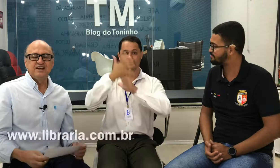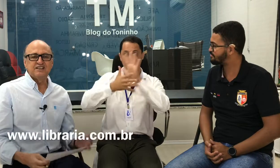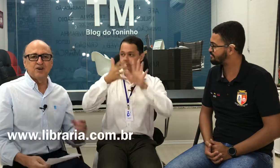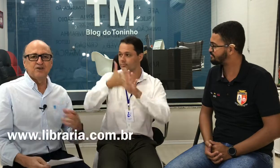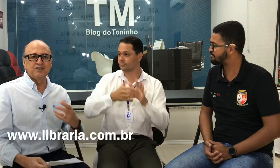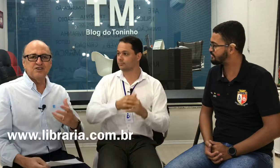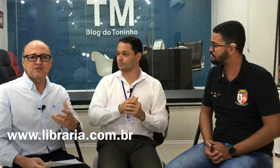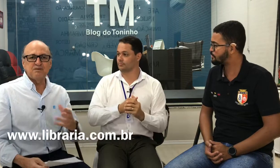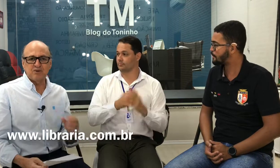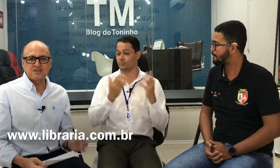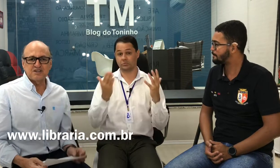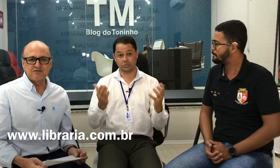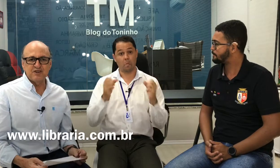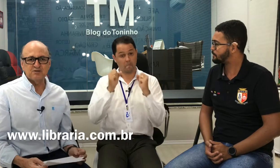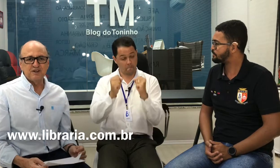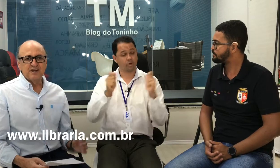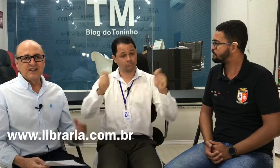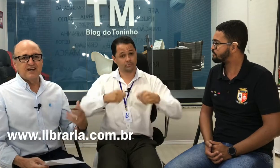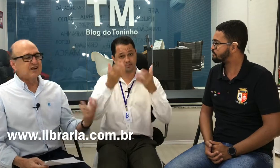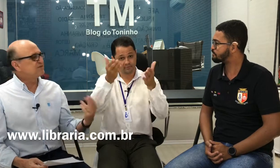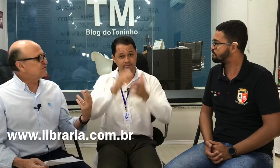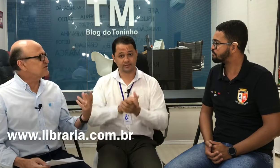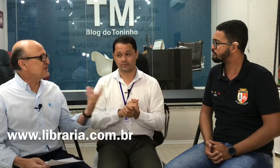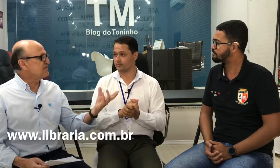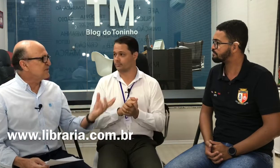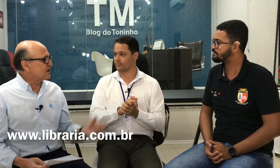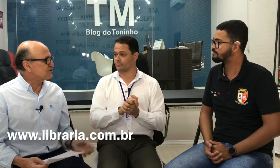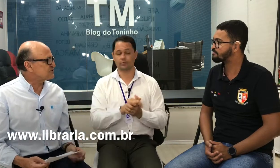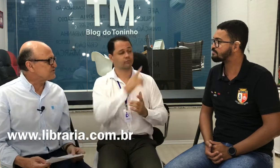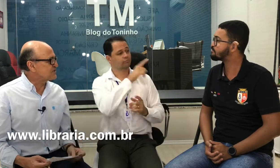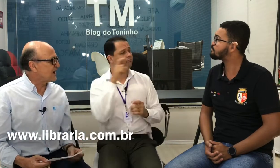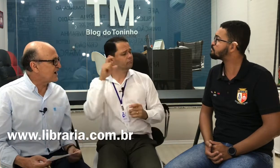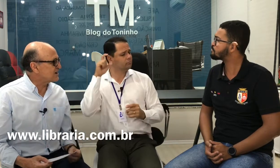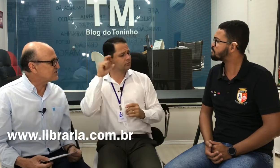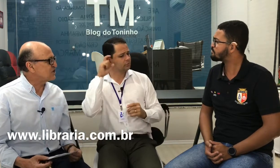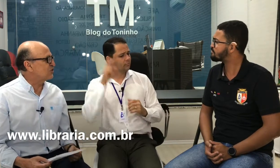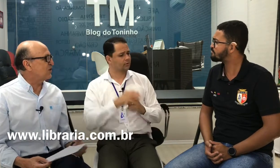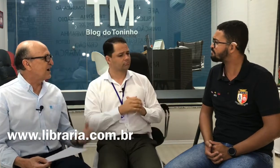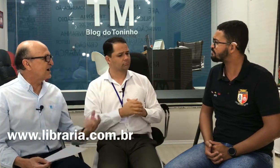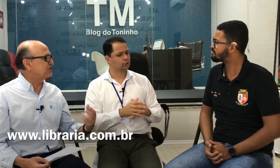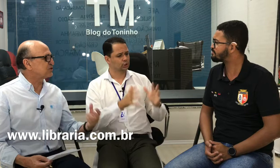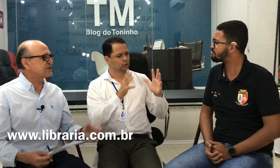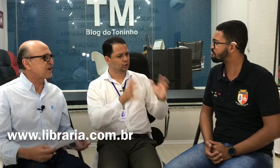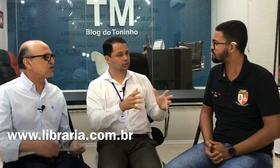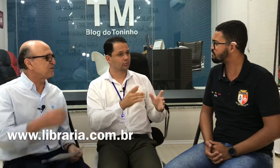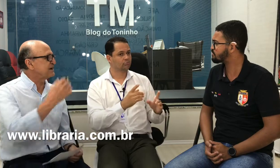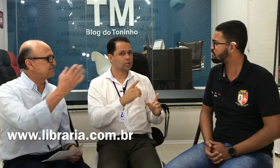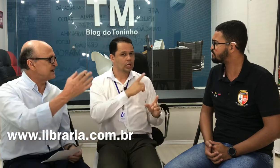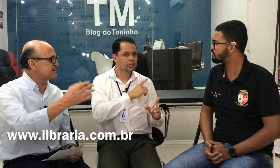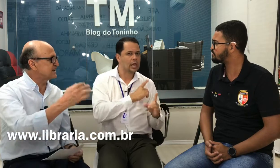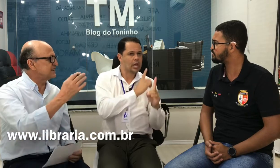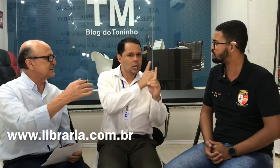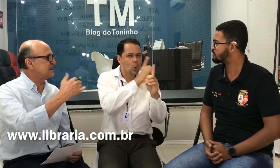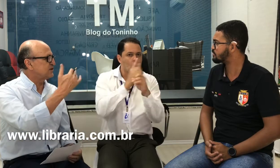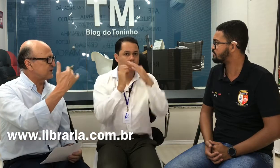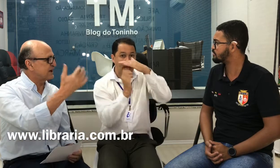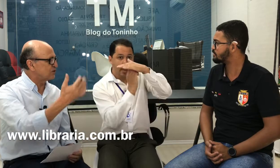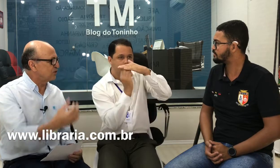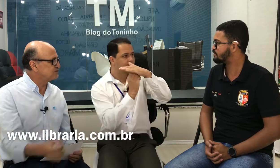Então, isso aí pode ser feito. Você, Marcos, já chegou a encontrar alguma empresa que tenha o QR Code?